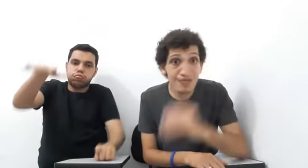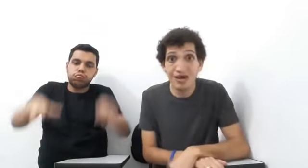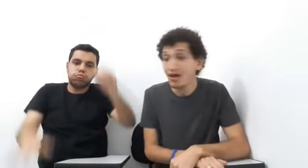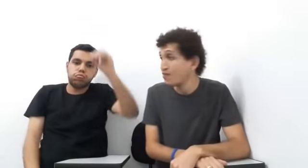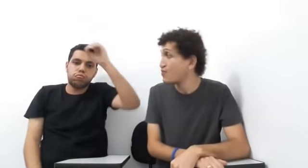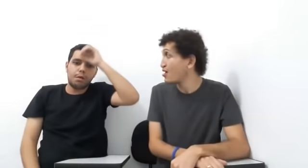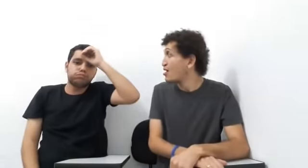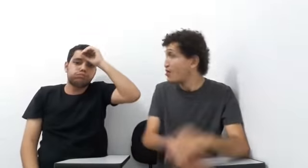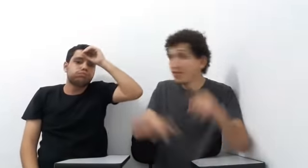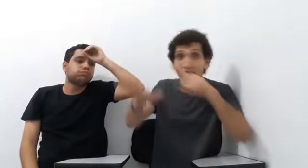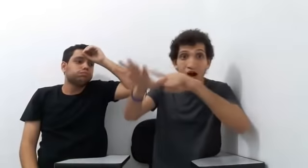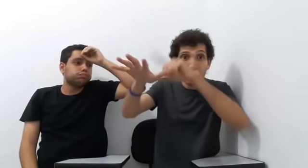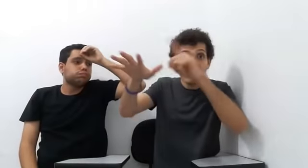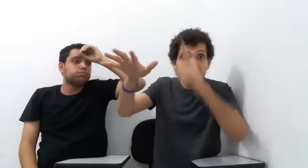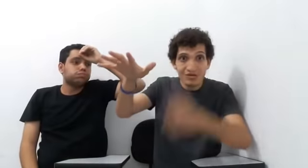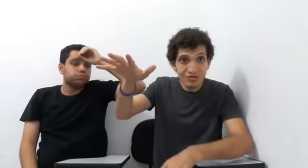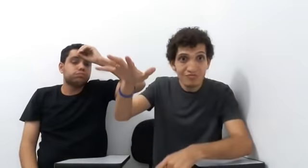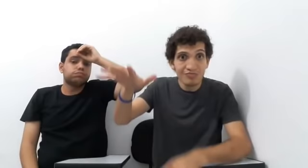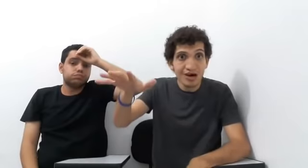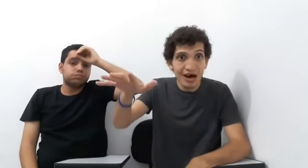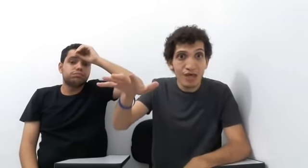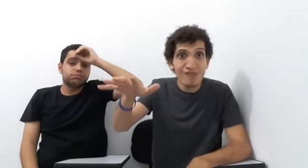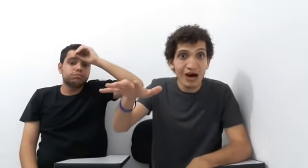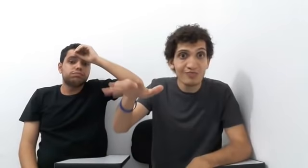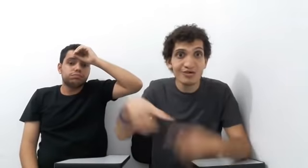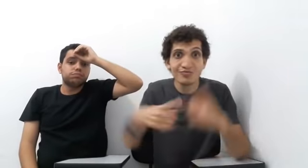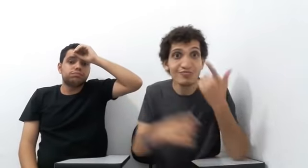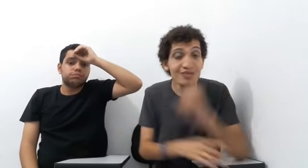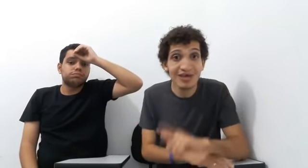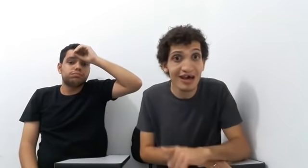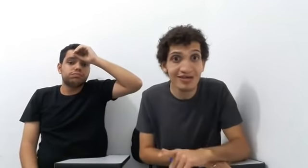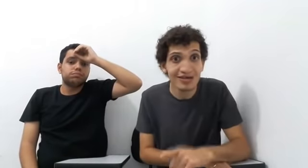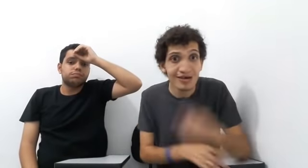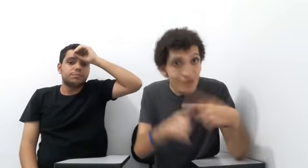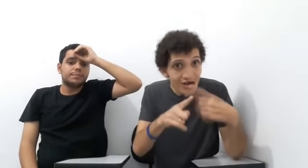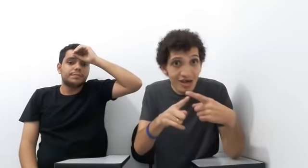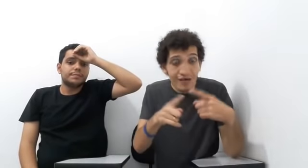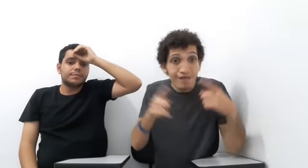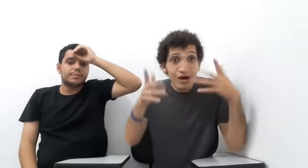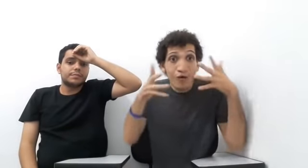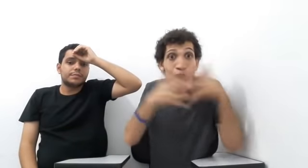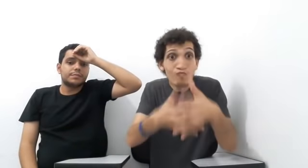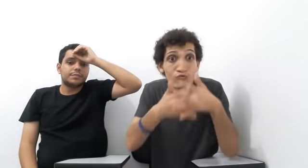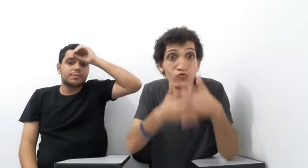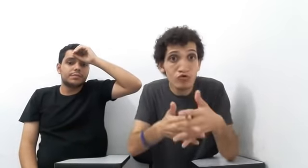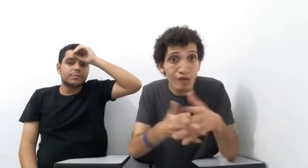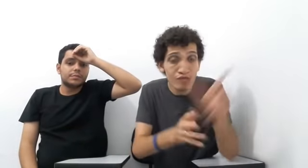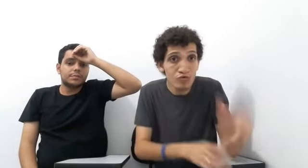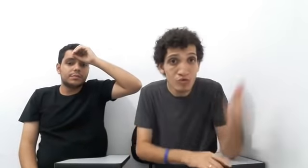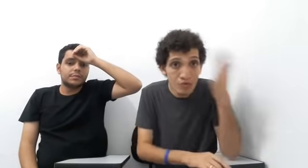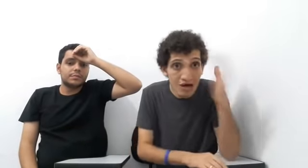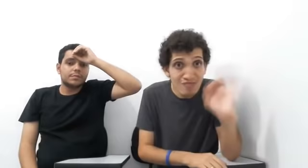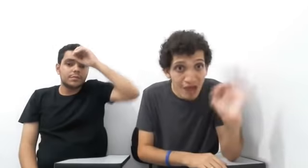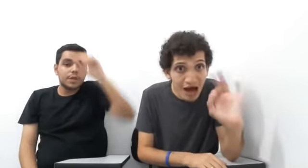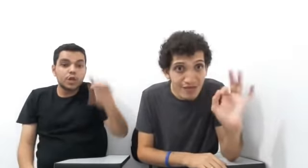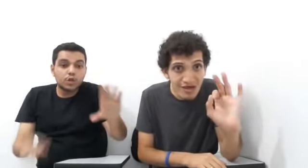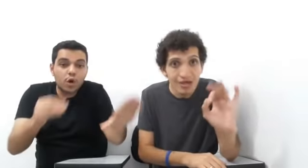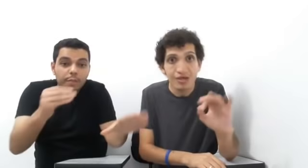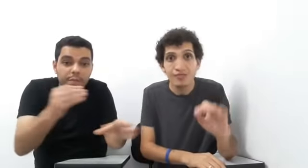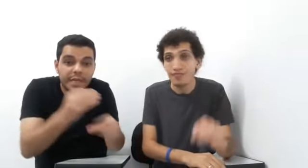entender, né? Literalmente faz isso mesmo, tá legal, ele não consegue, porque fica confuso, a pessoa não sabe nada. Só complementando o